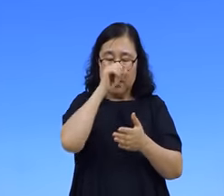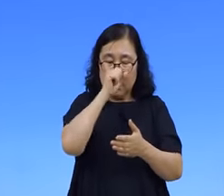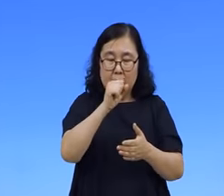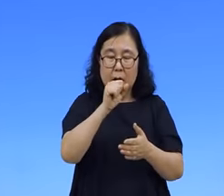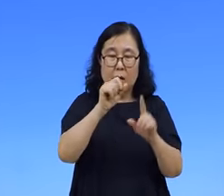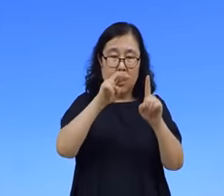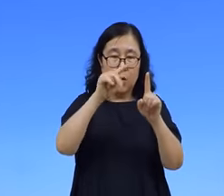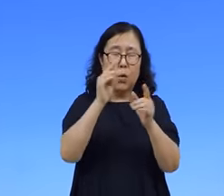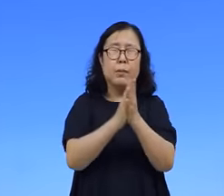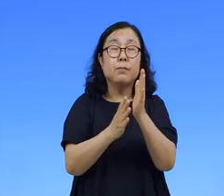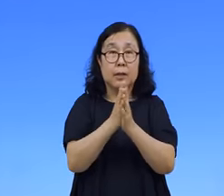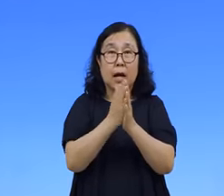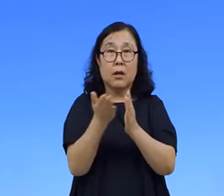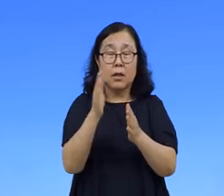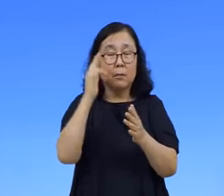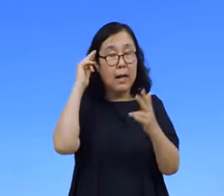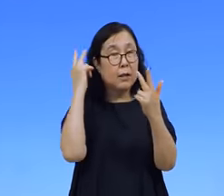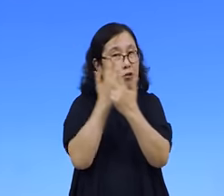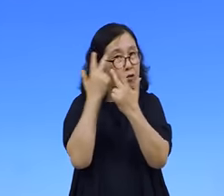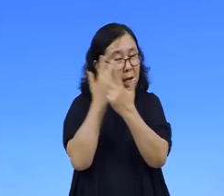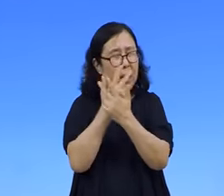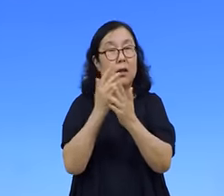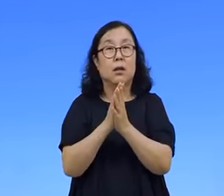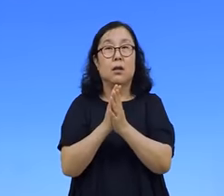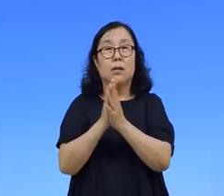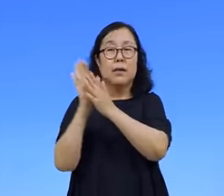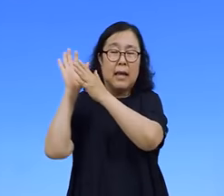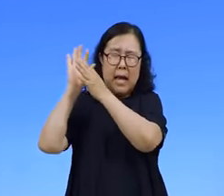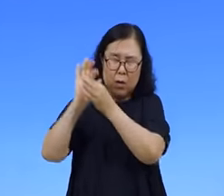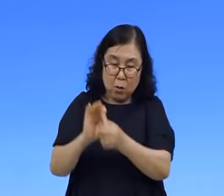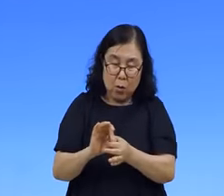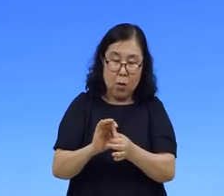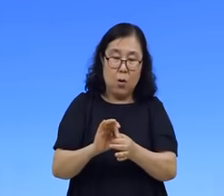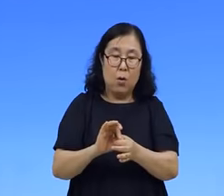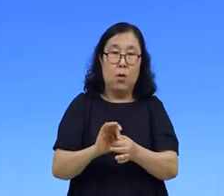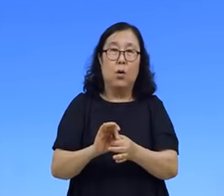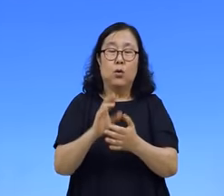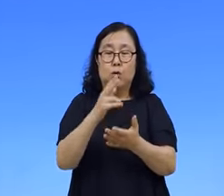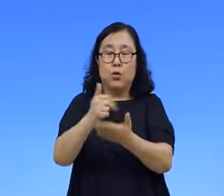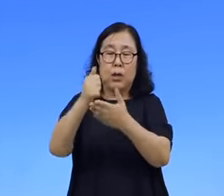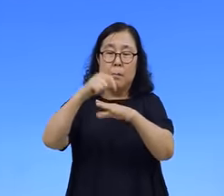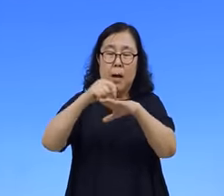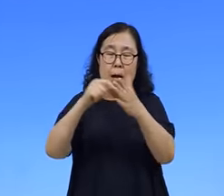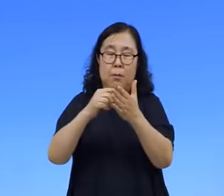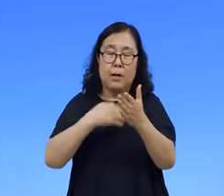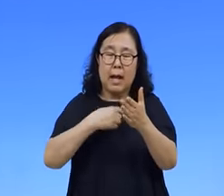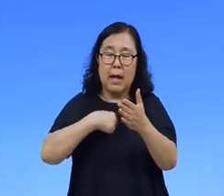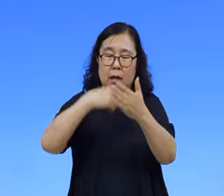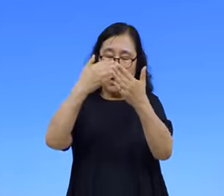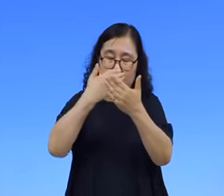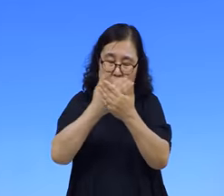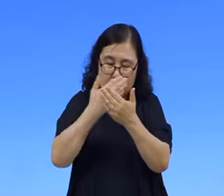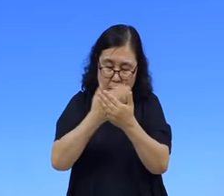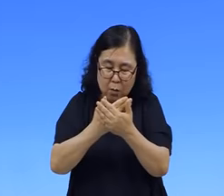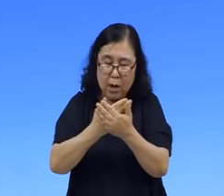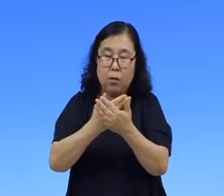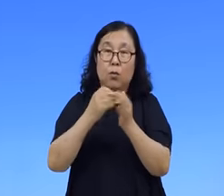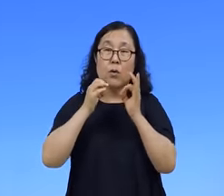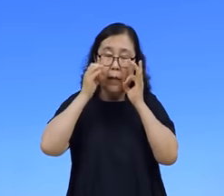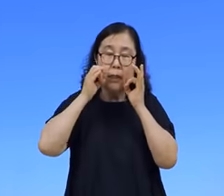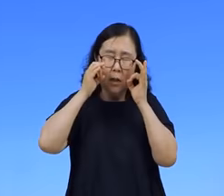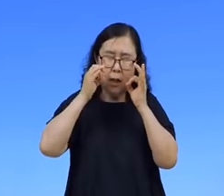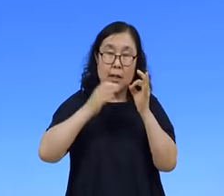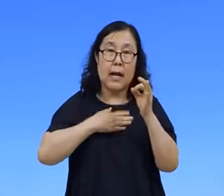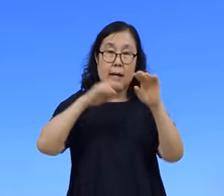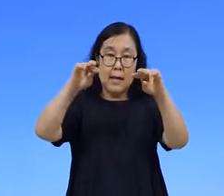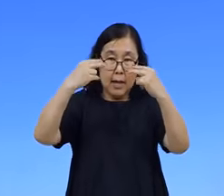없습니다. 그러나 한 주 내내 그래서 주님 마음 내게 주세요. 주님 마음 내게 주시기